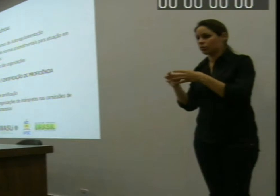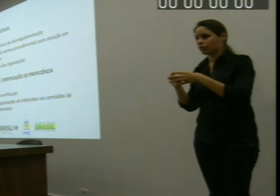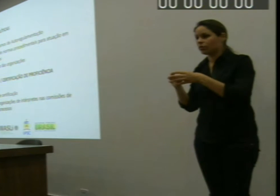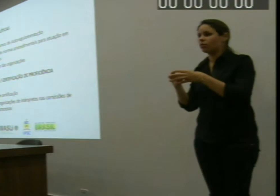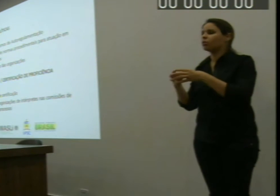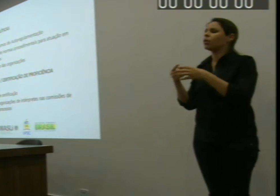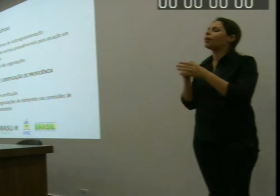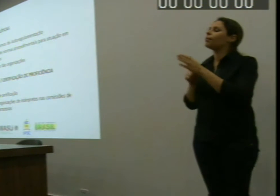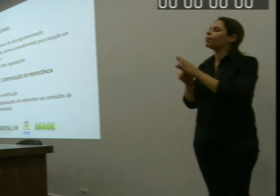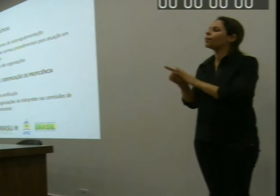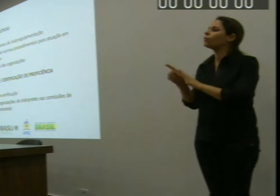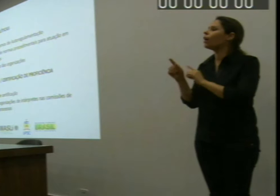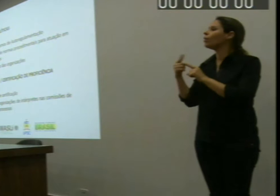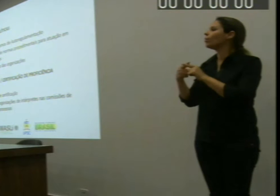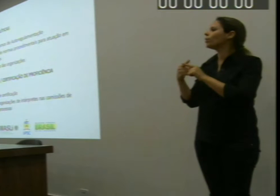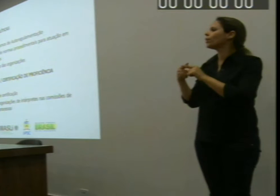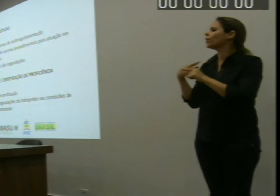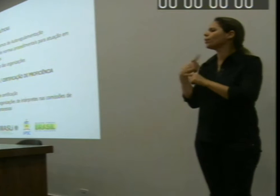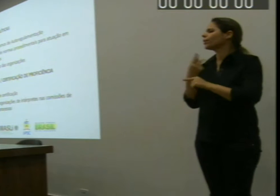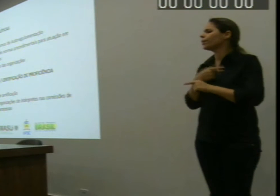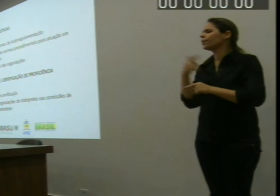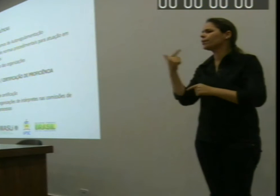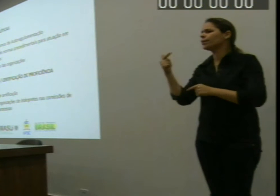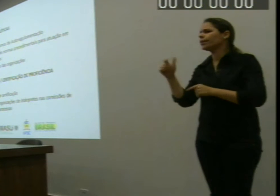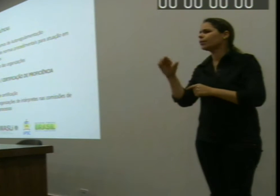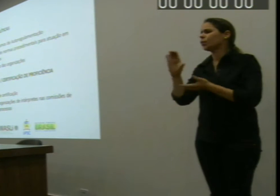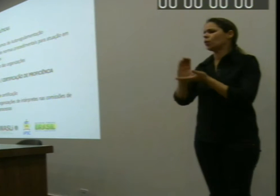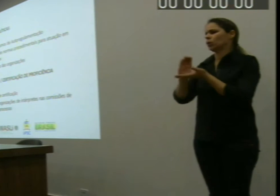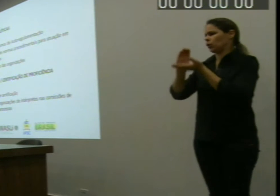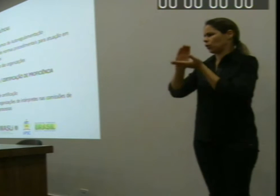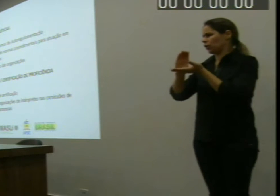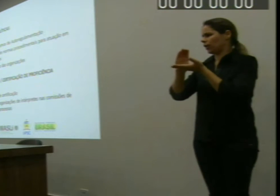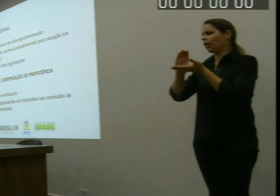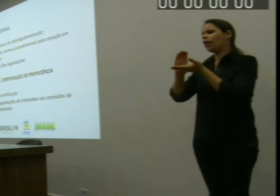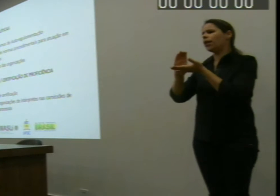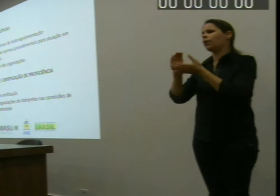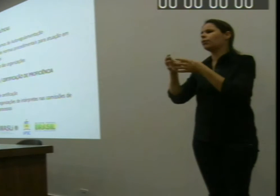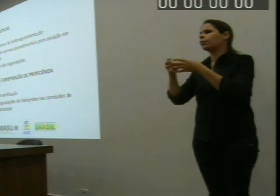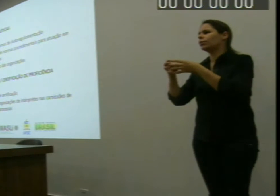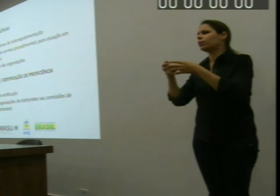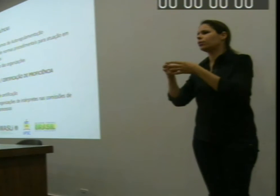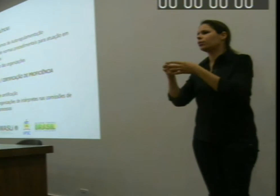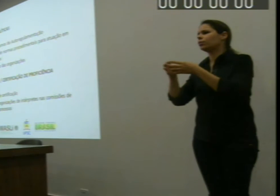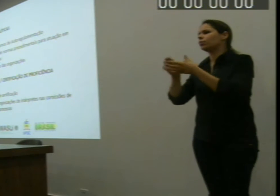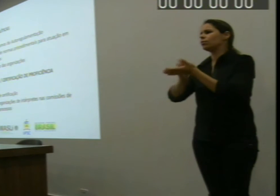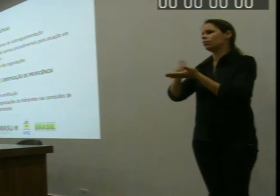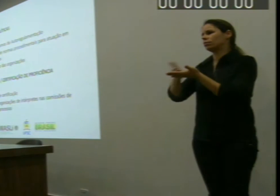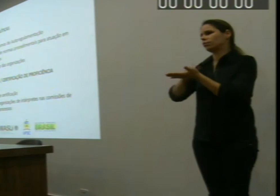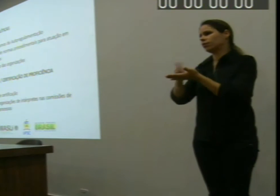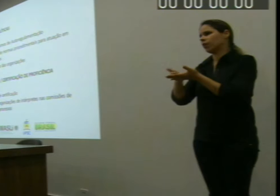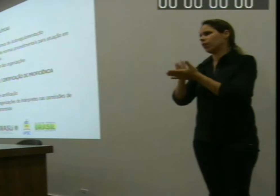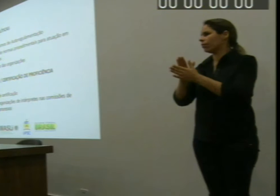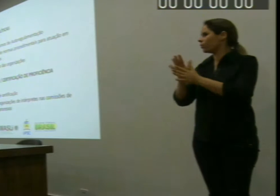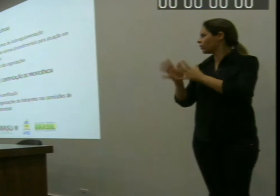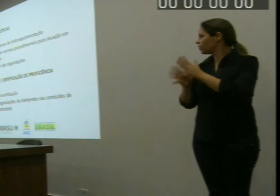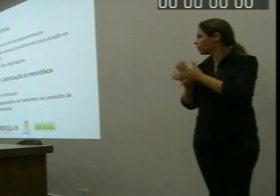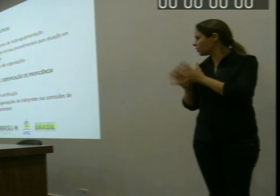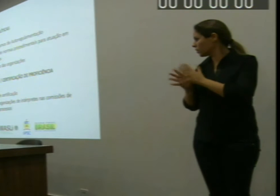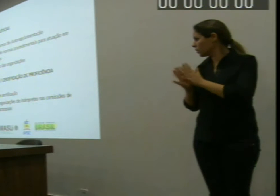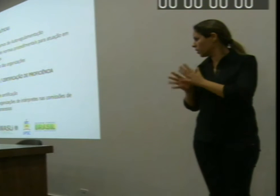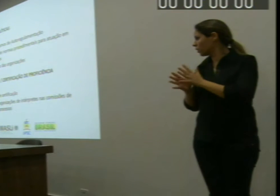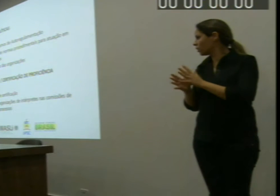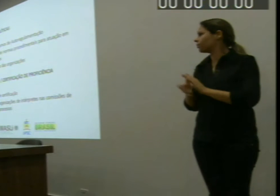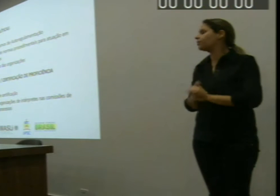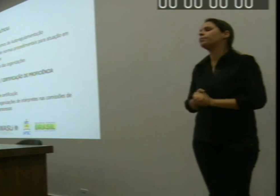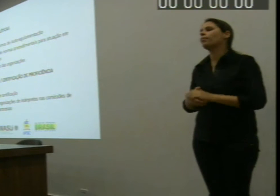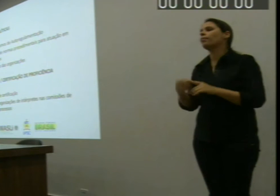conselho né Por que que a gente não faz o Conselho não cria o conselho dos intérpretes de língua de sinais a proposta de criação de conselho